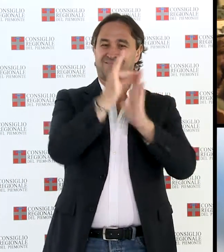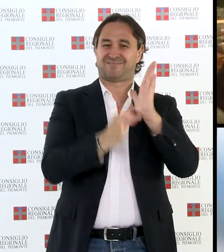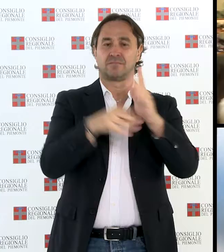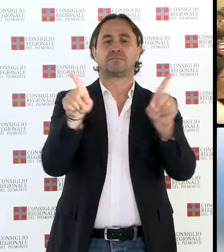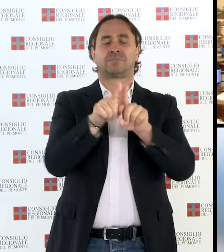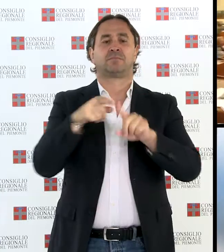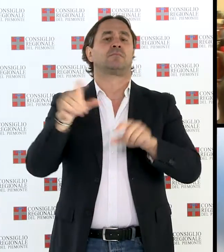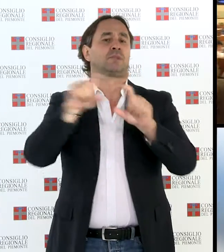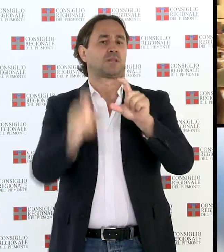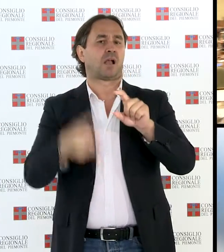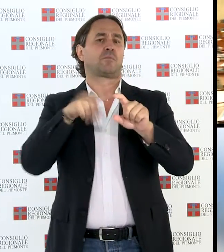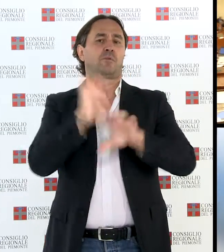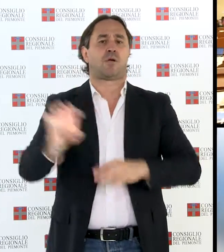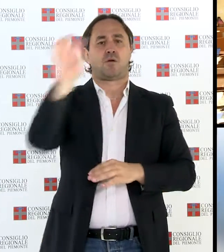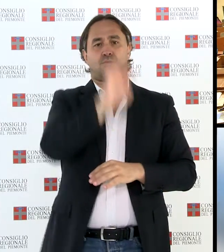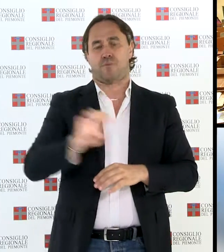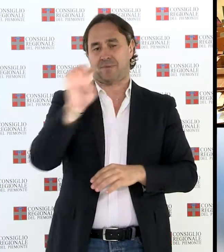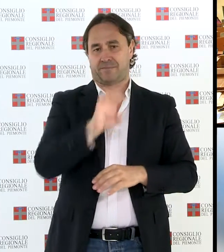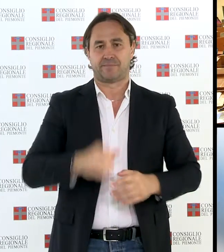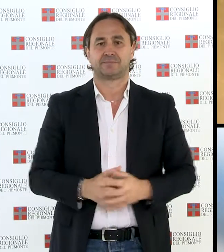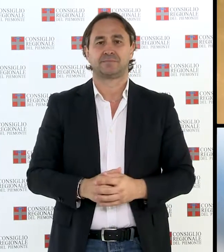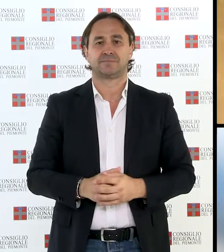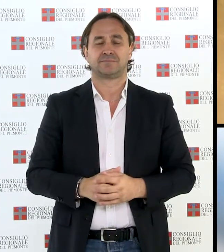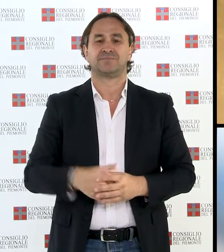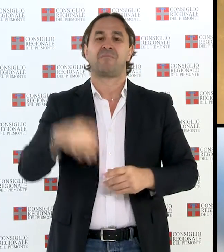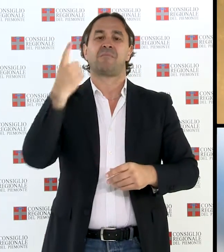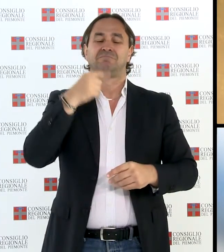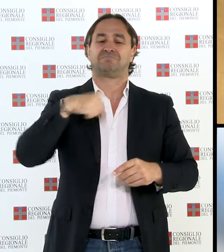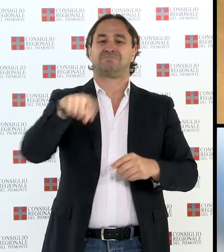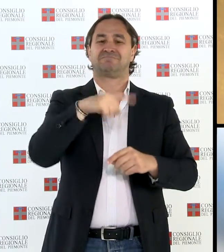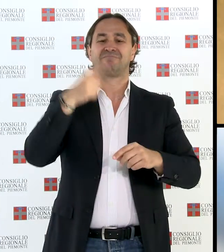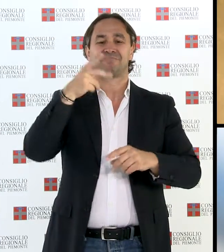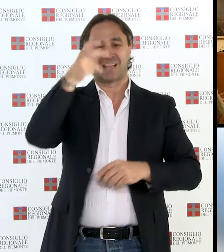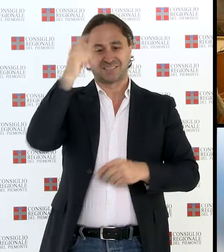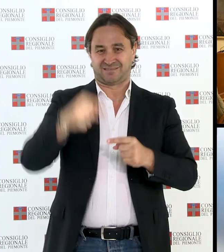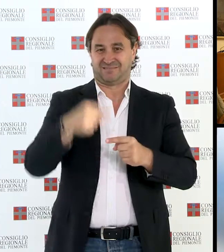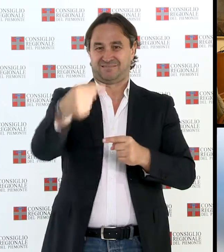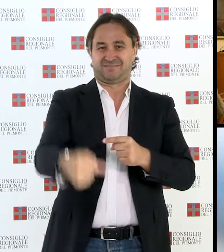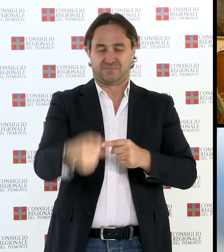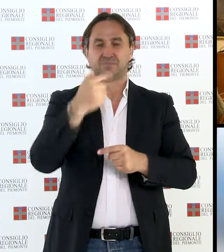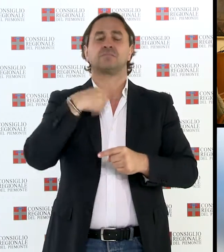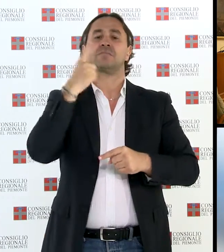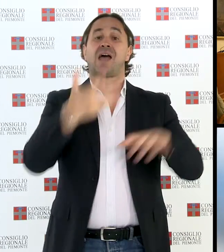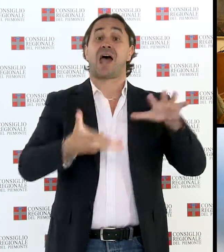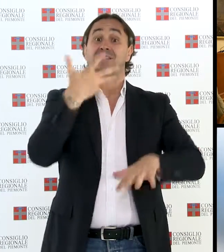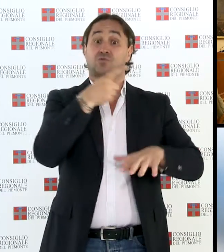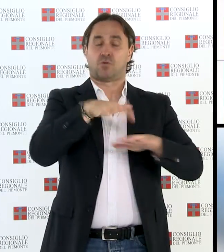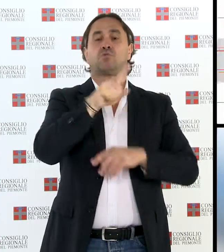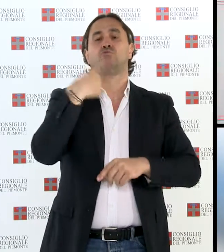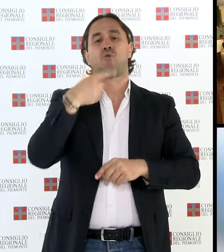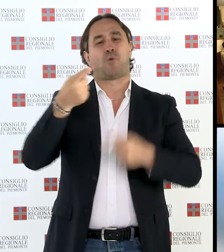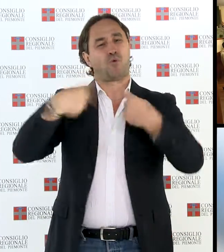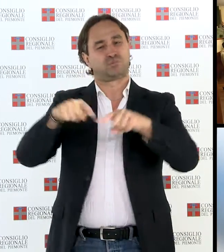di centrali uniche di committenza. Sul tema partecipate, dopo la pausa estiva, l'assessore competente relazionerà in